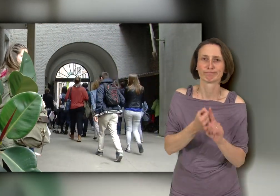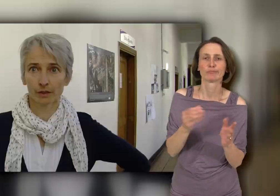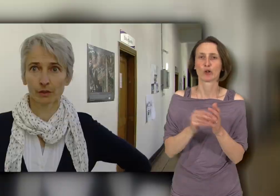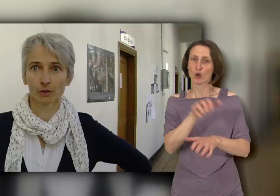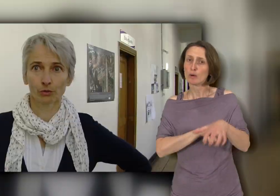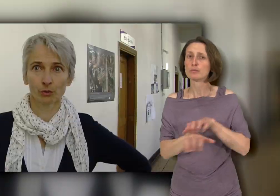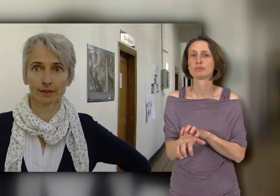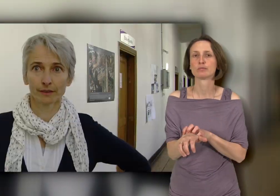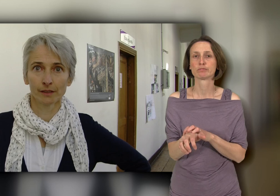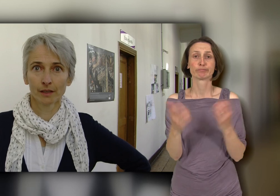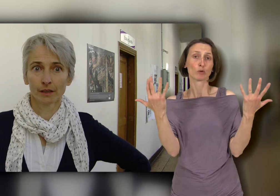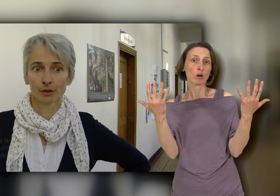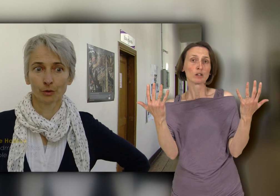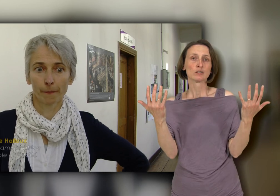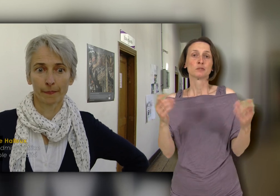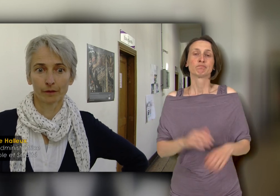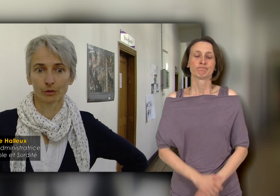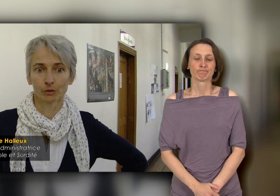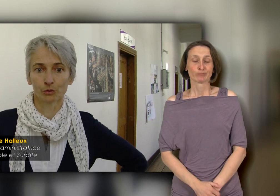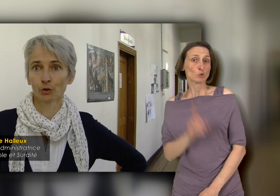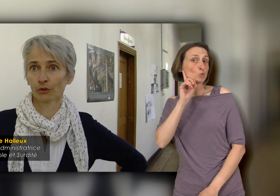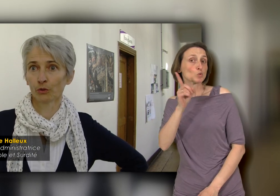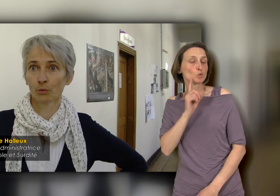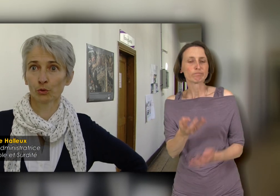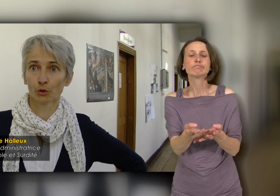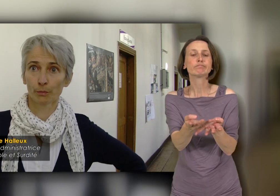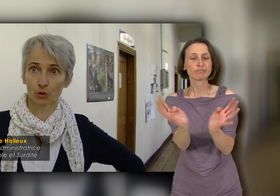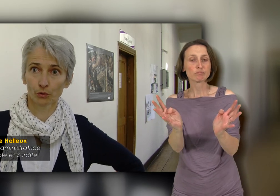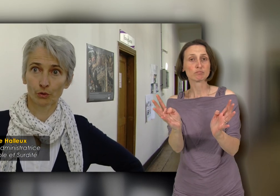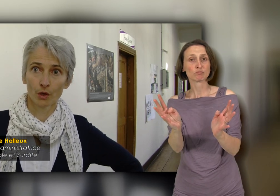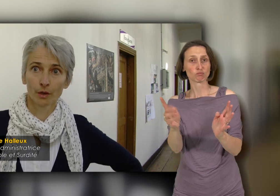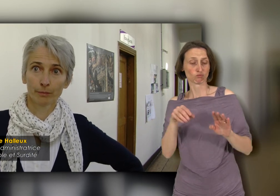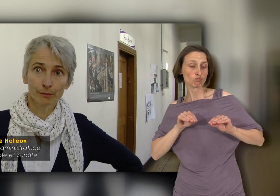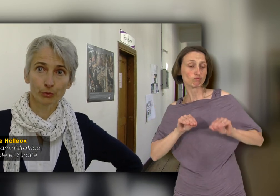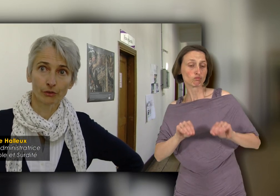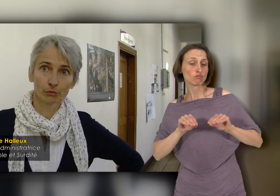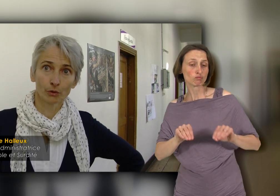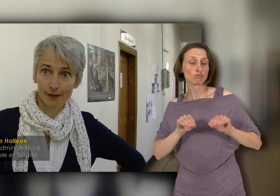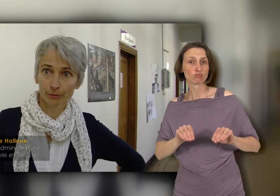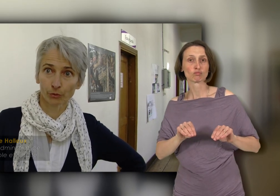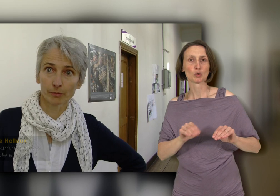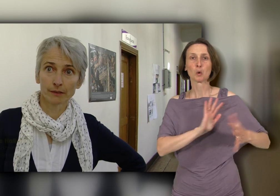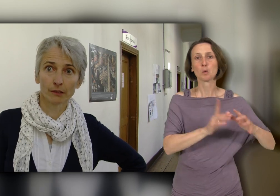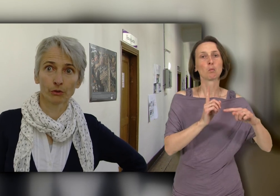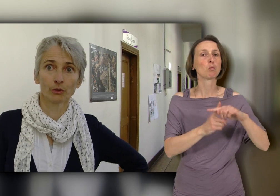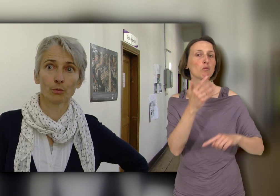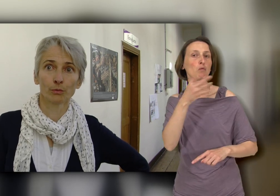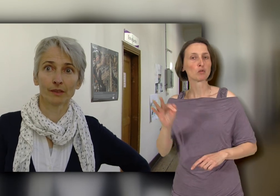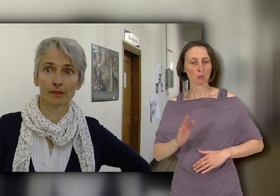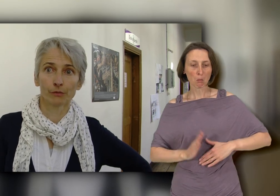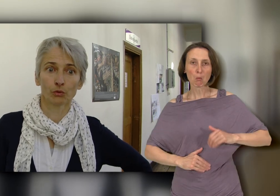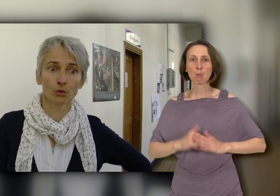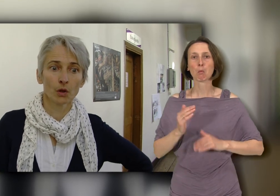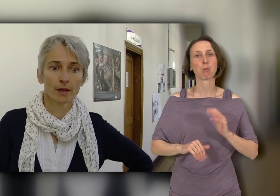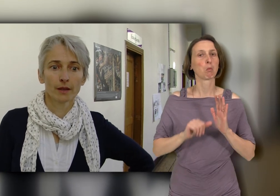de convaincre les autorités de l'enseignement de reprendre pleine possession de la responsabilité de l'enseignement pour